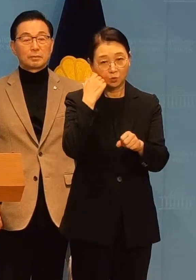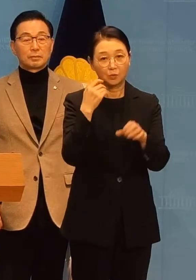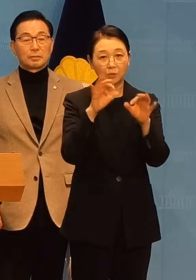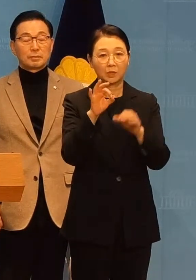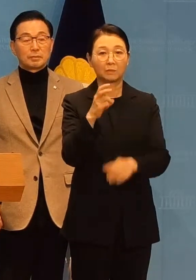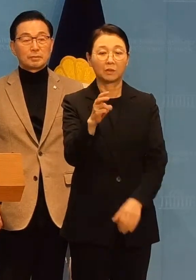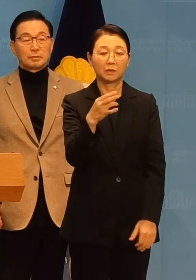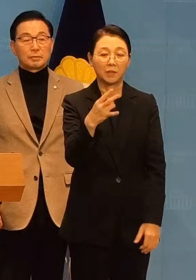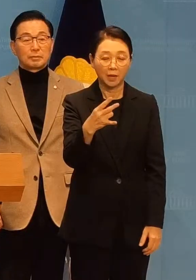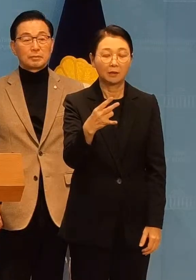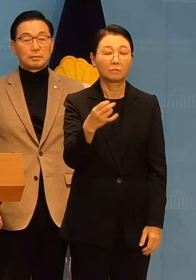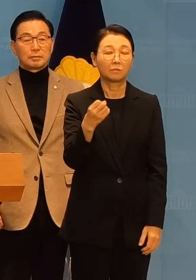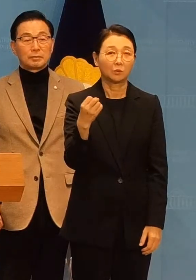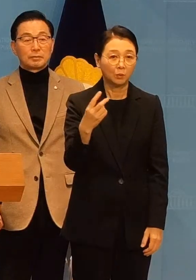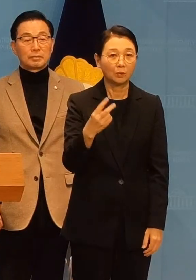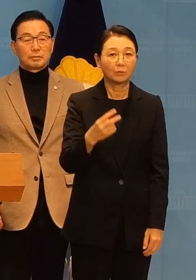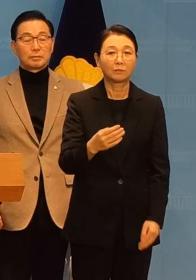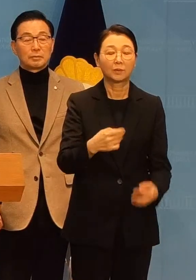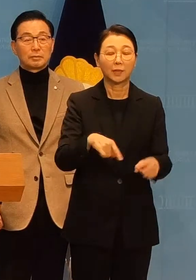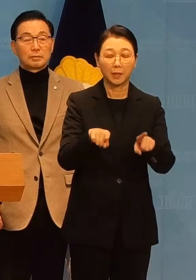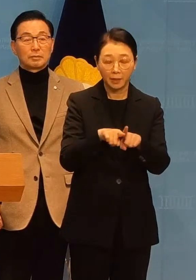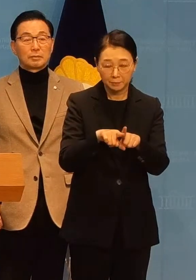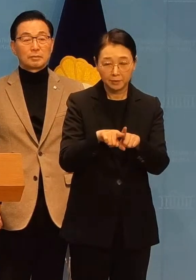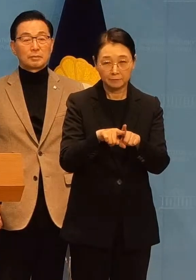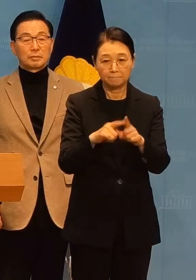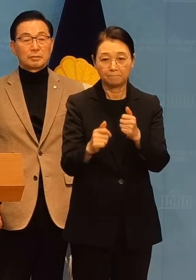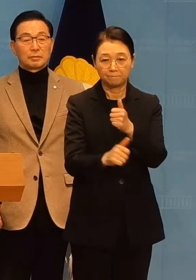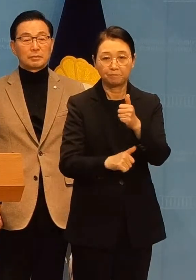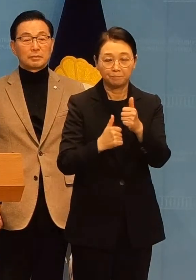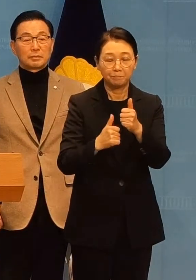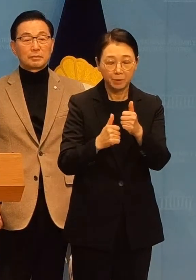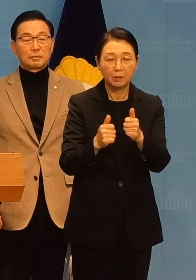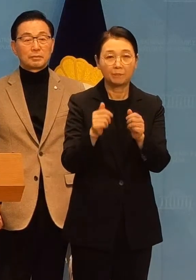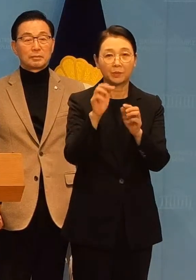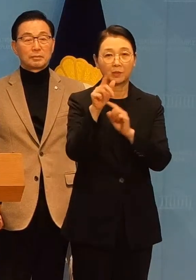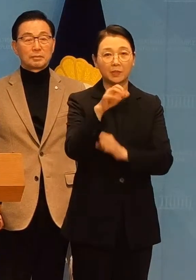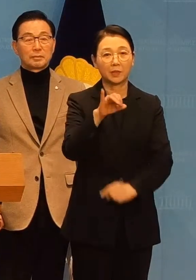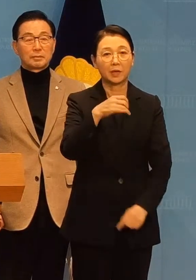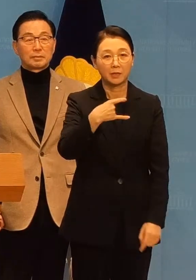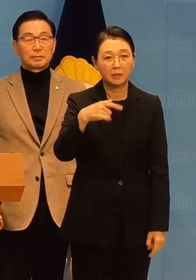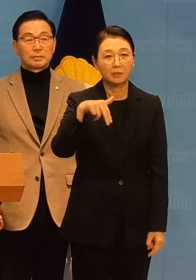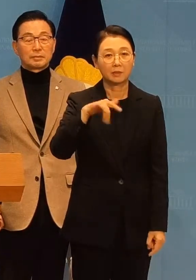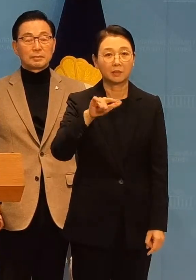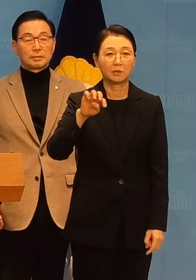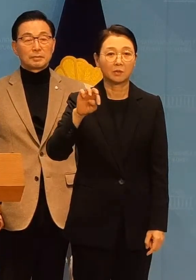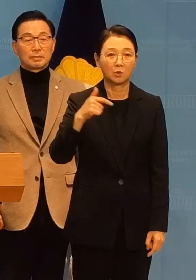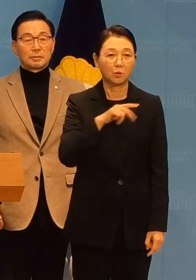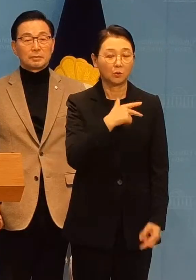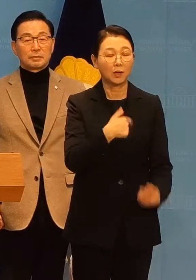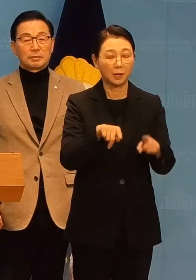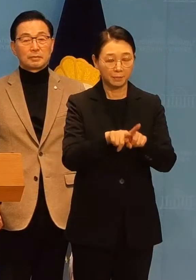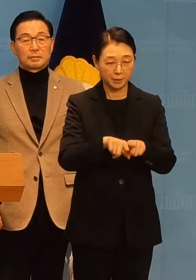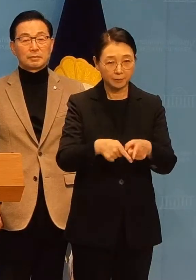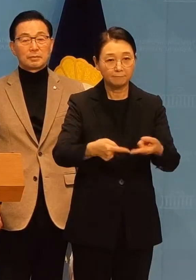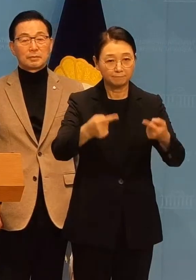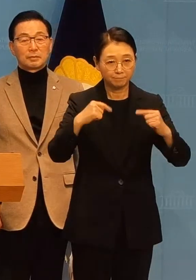함께 국정조사를 진행할 이달희 서천호 위원이 함께 기자회견을 진행하도록